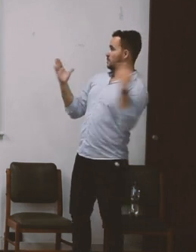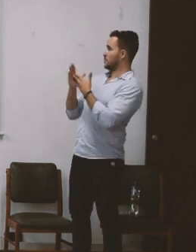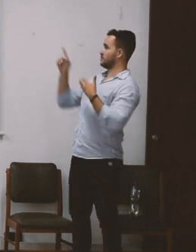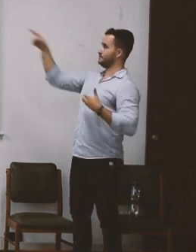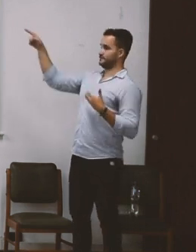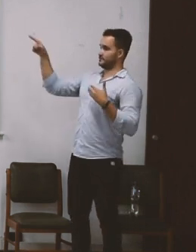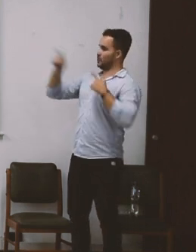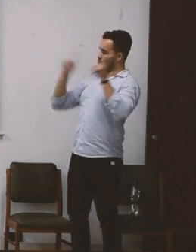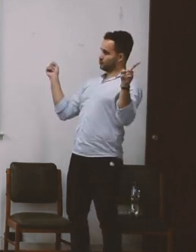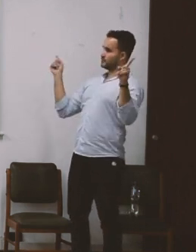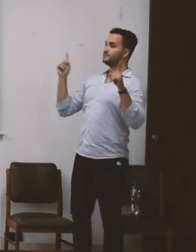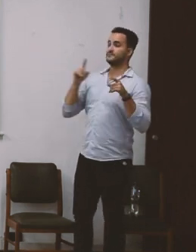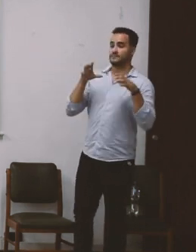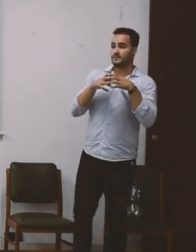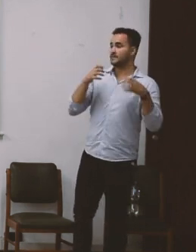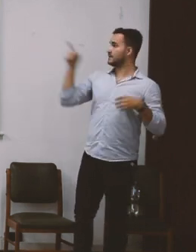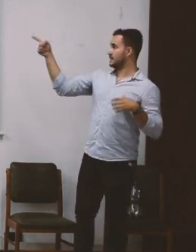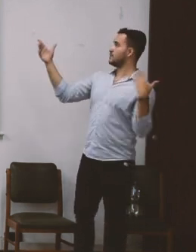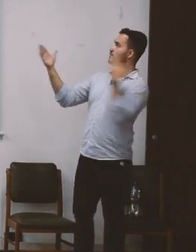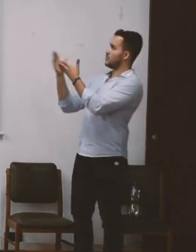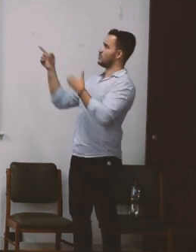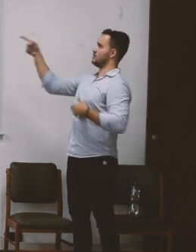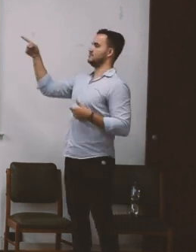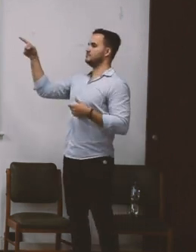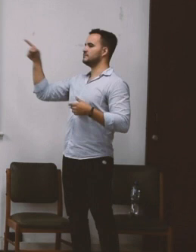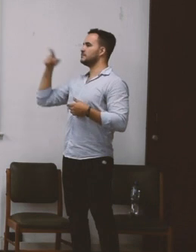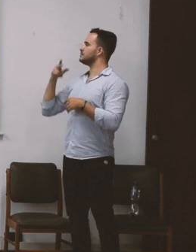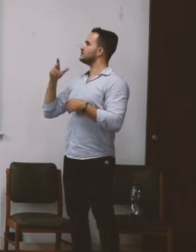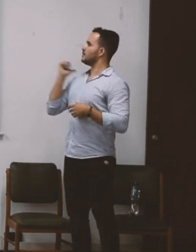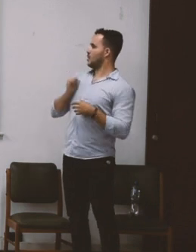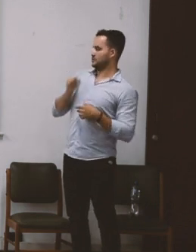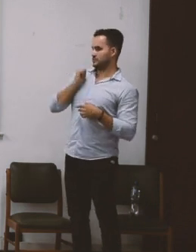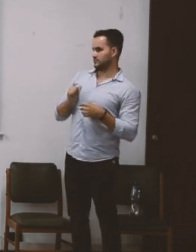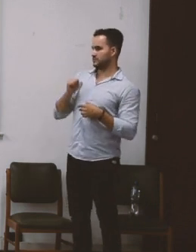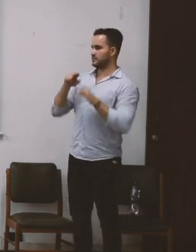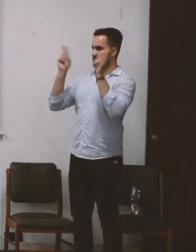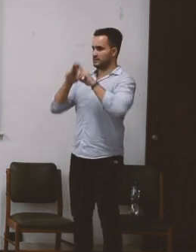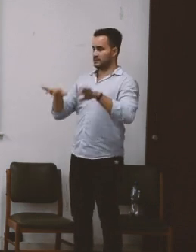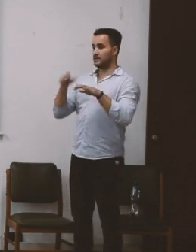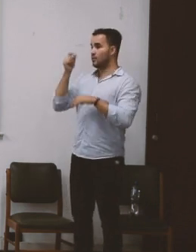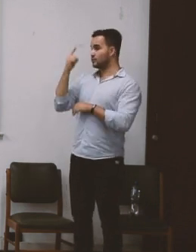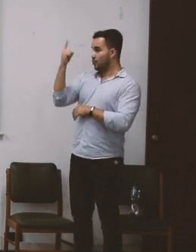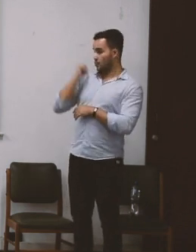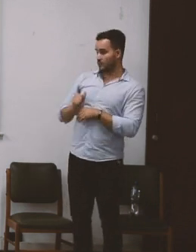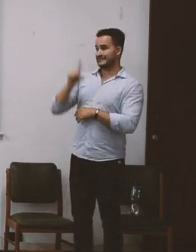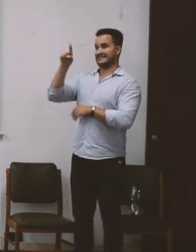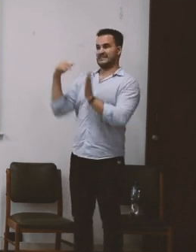una marca de bolsos que se llama María Babs, y que en internet las pueden encontrar esos bolsos hasta en $6,000, ¿no?